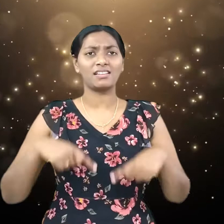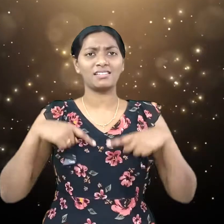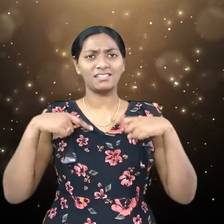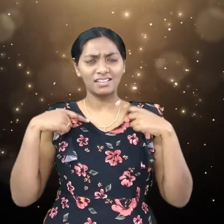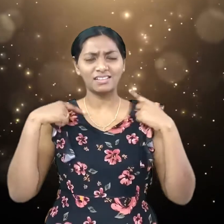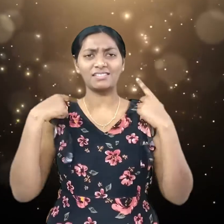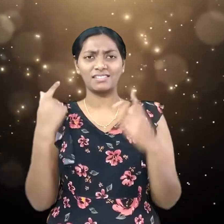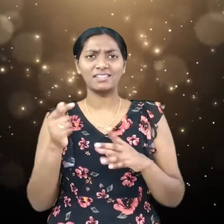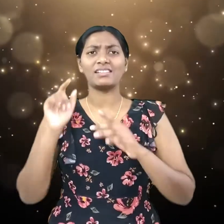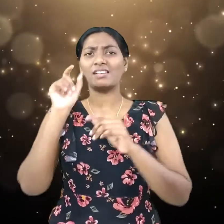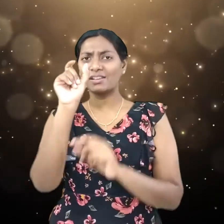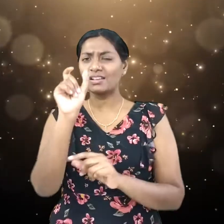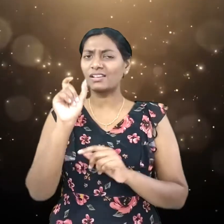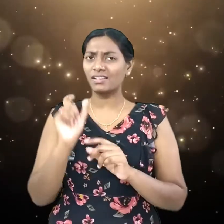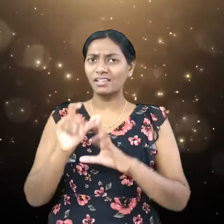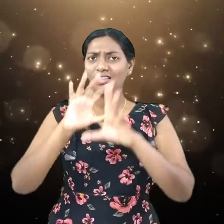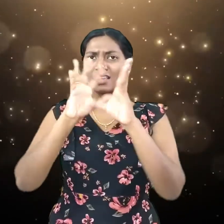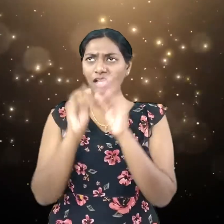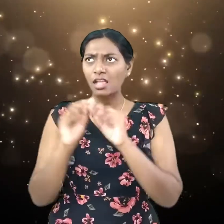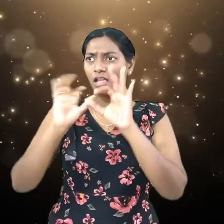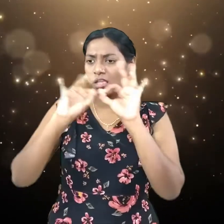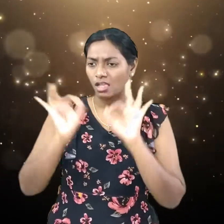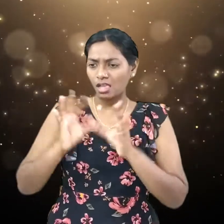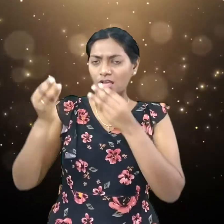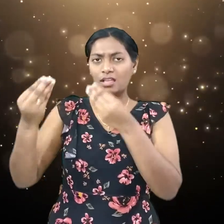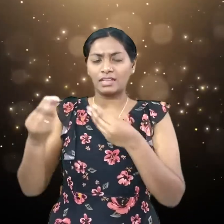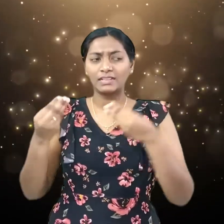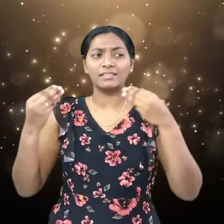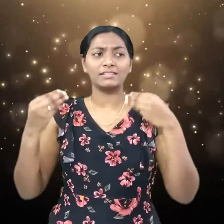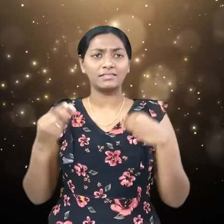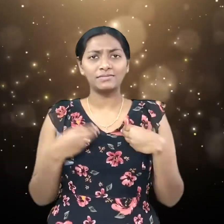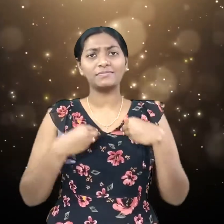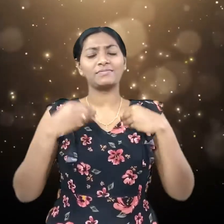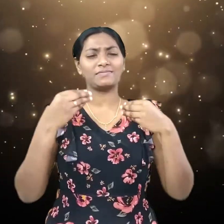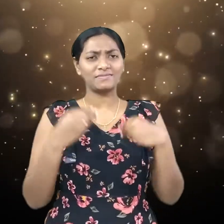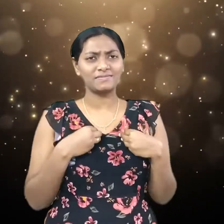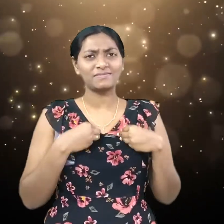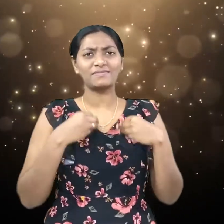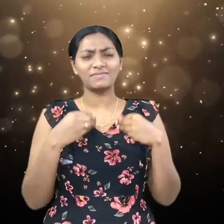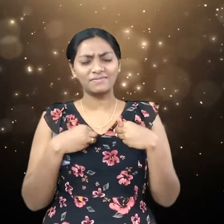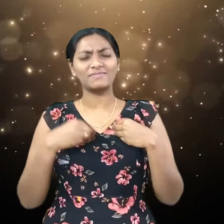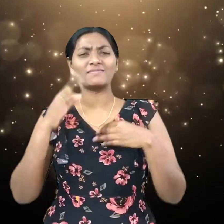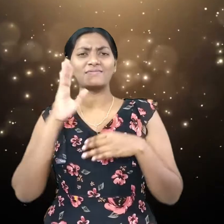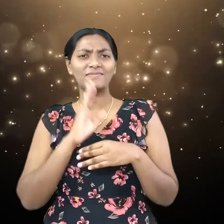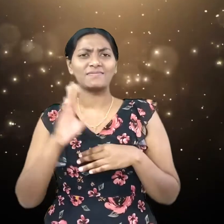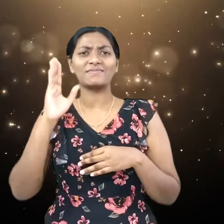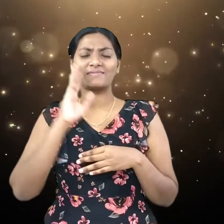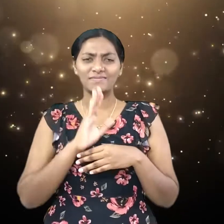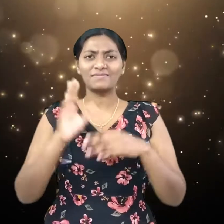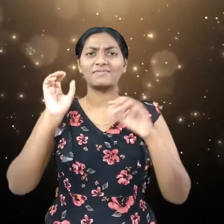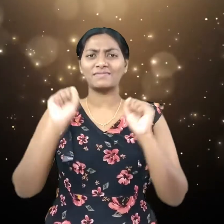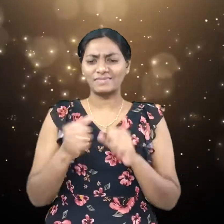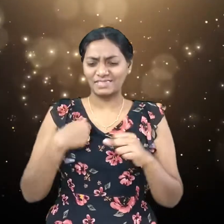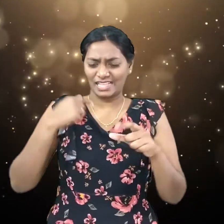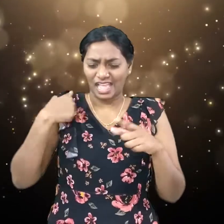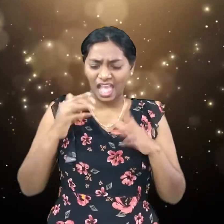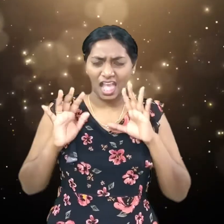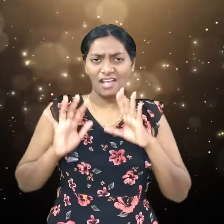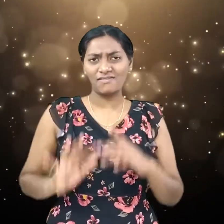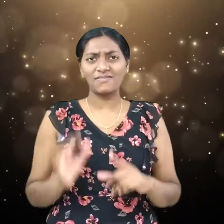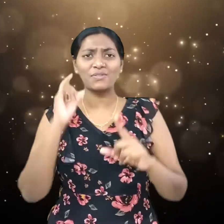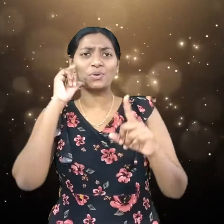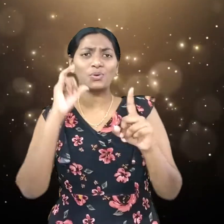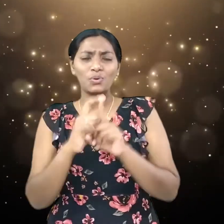जीवन की आवश्यकता उसने पूरी की है, और मैं जानता हूँ मैं कौन हूँ। मैं वो हूँ जो